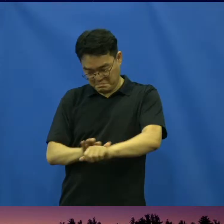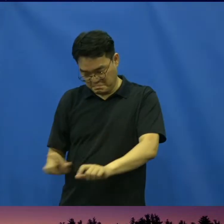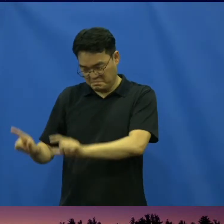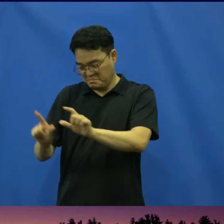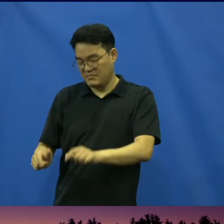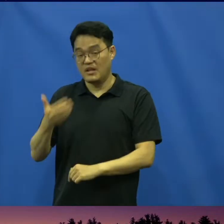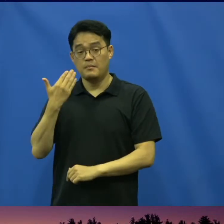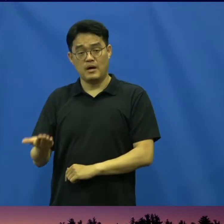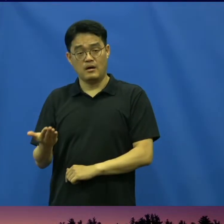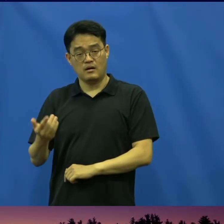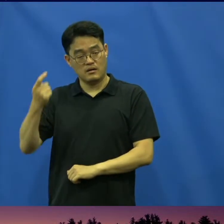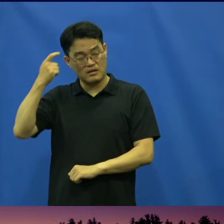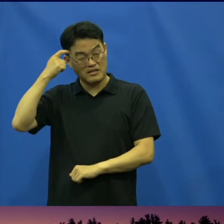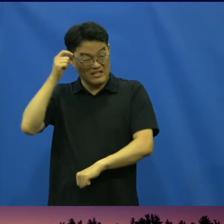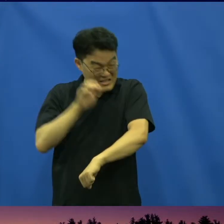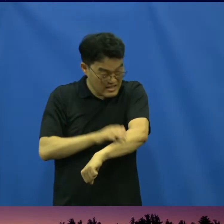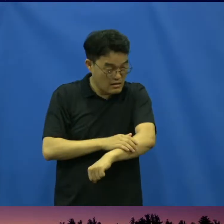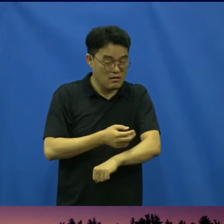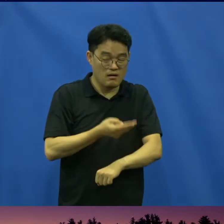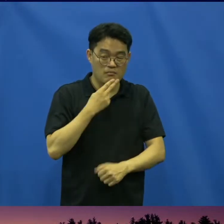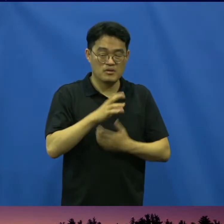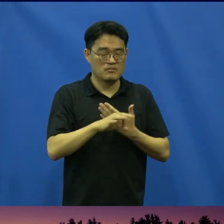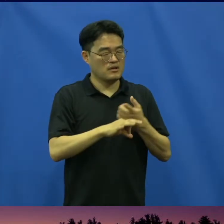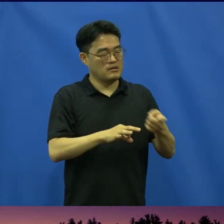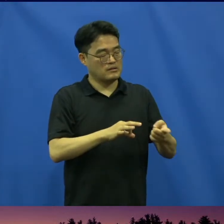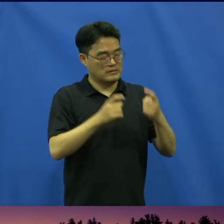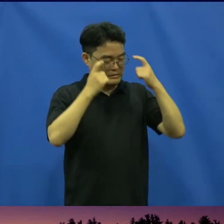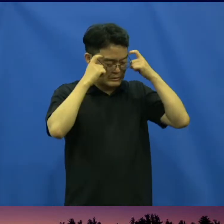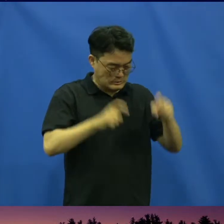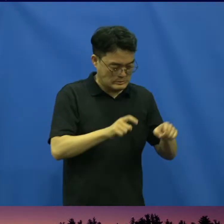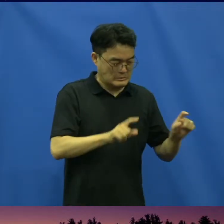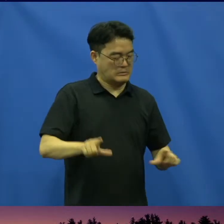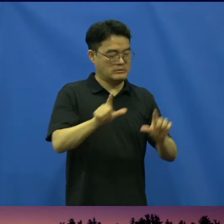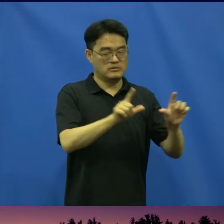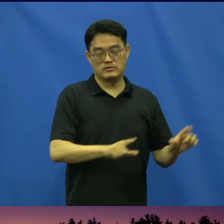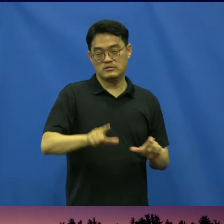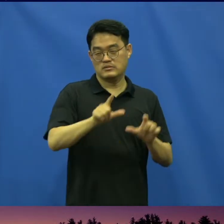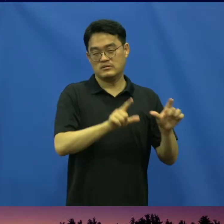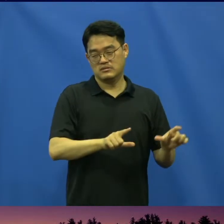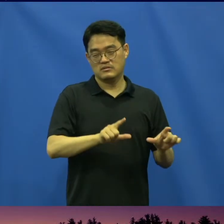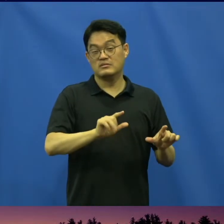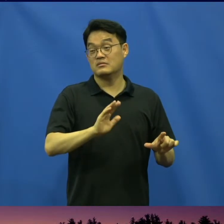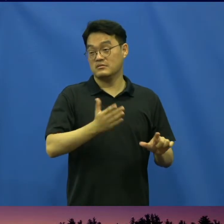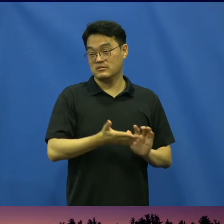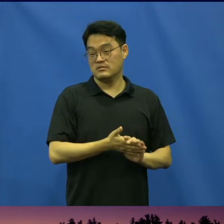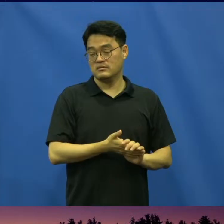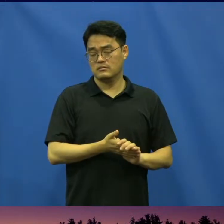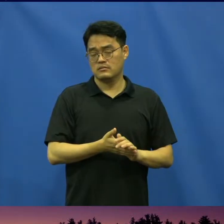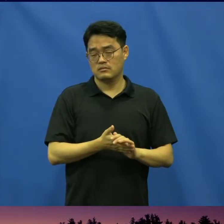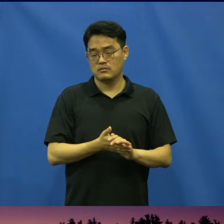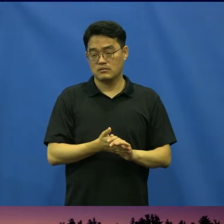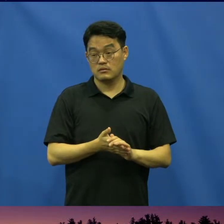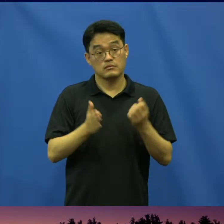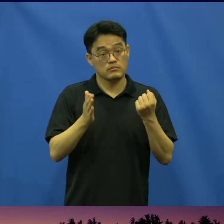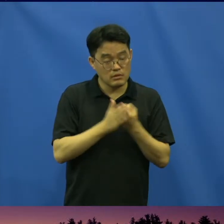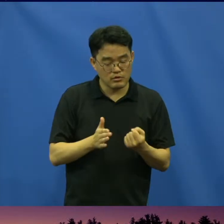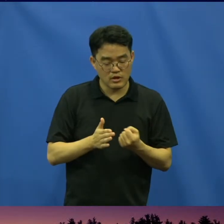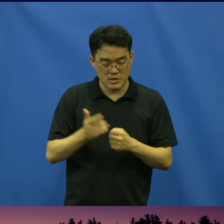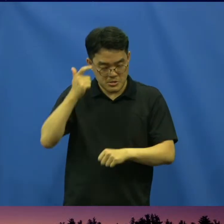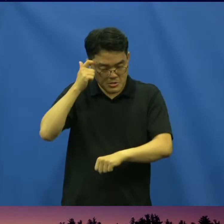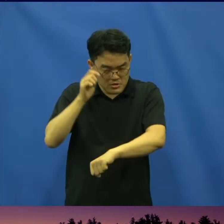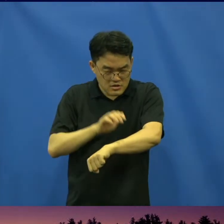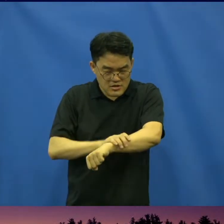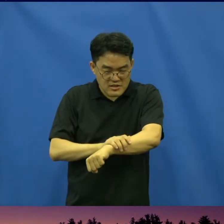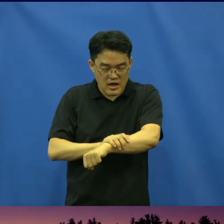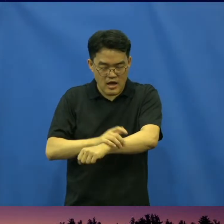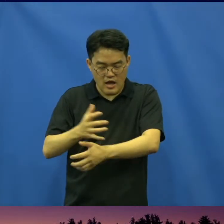이게 어떻게 지혜를 얻을 건가가 이제 관심이 이제 어떻게 지혜를 사용할 것인가, 어떻게 얻을 것인가. 여러분